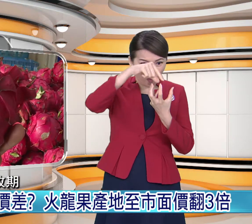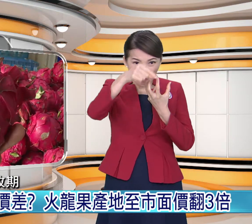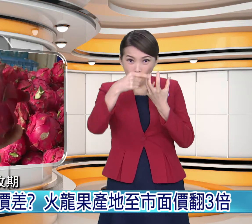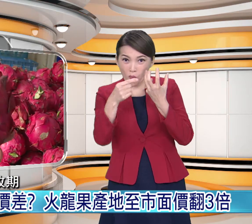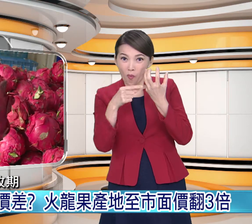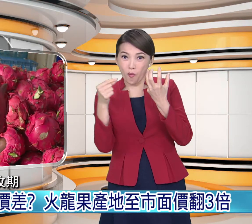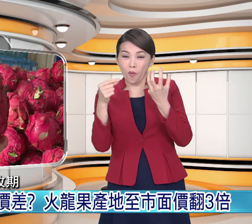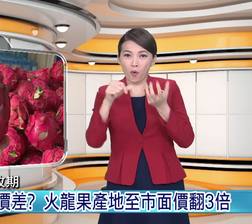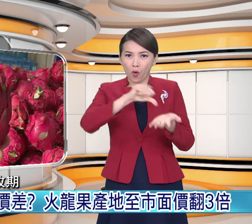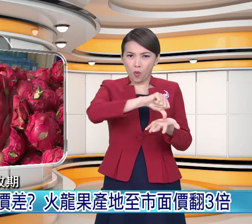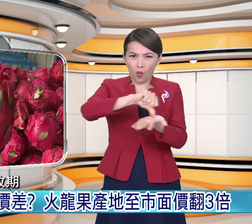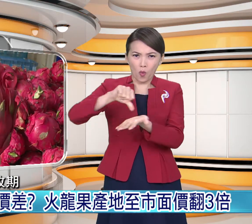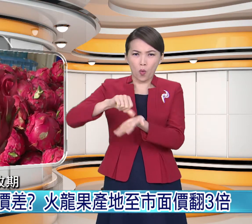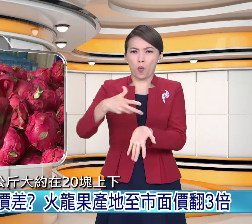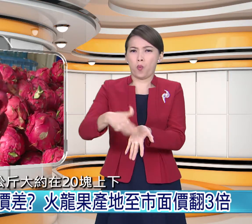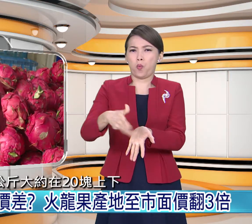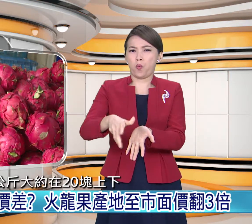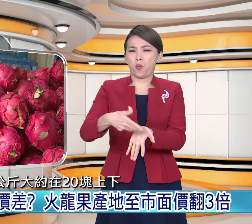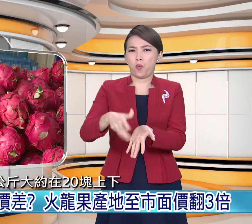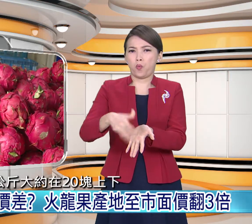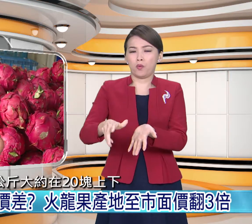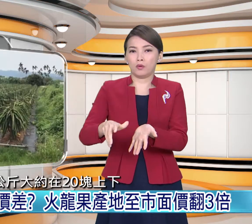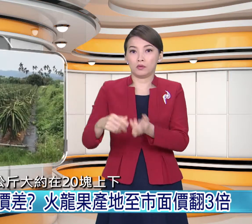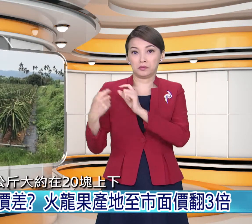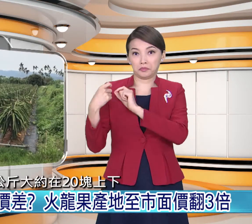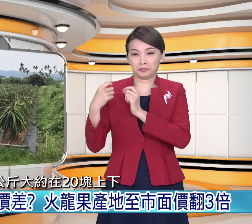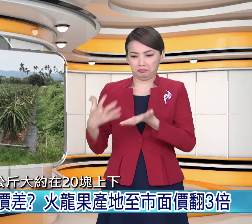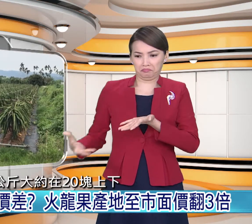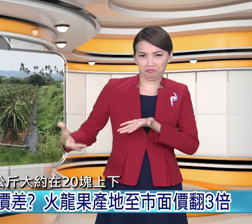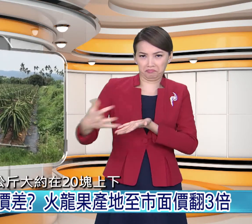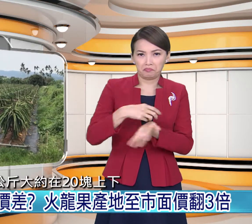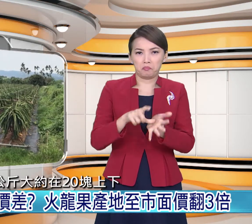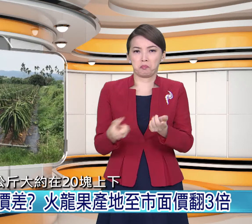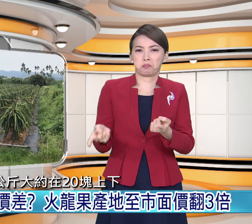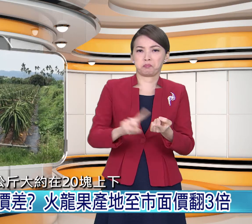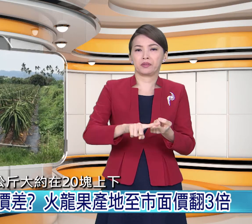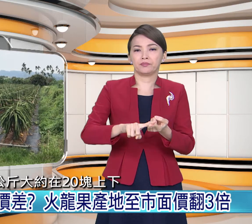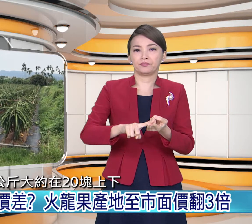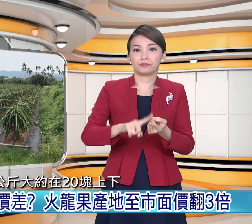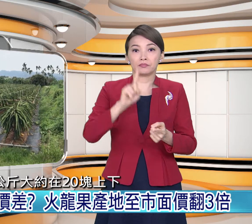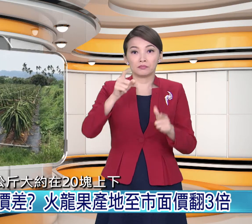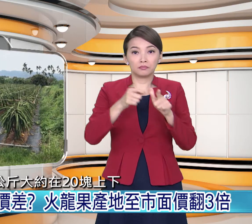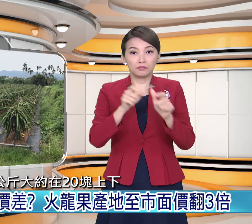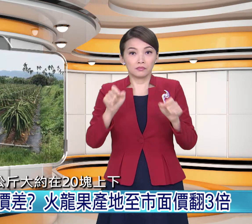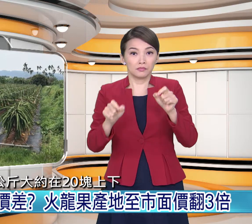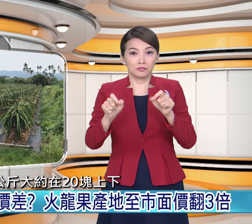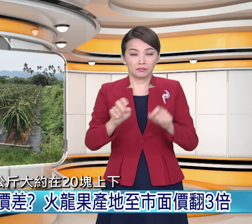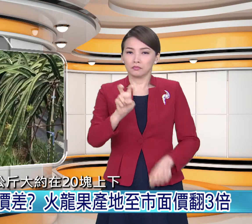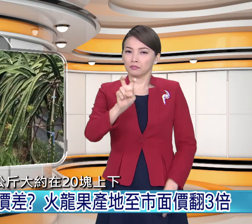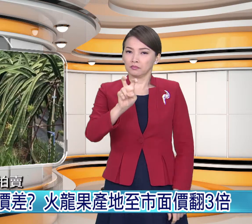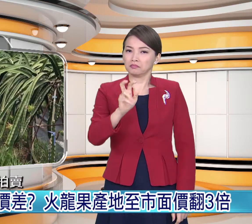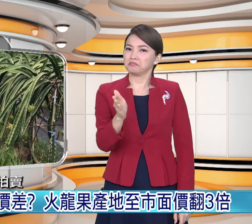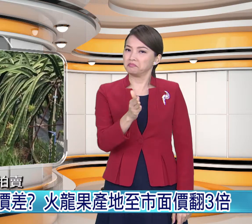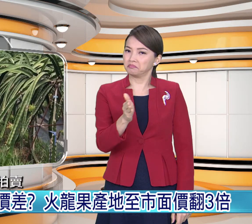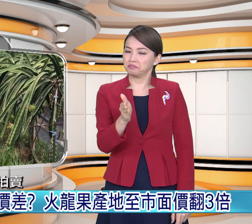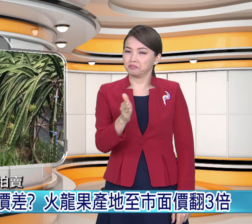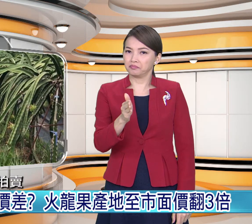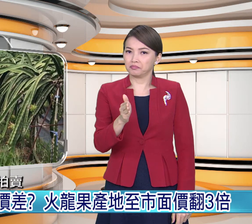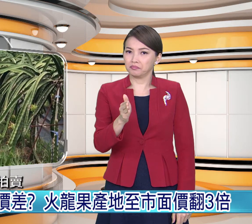收期，产地价每公斤大约在20块上下。不过经过了拍